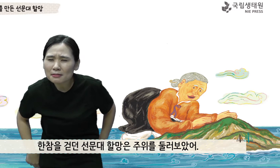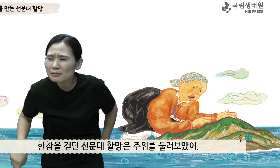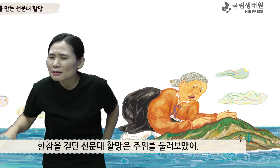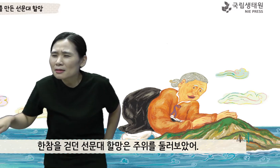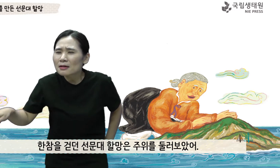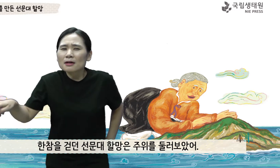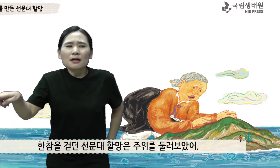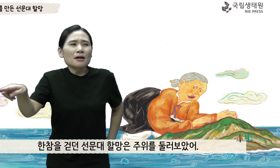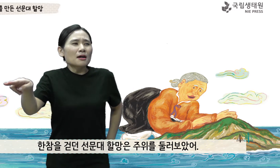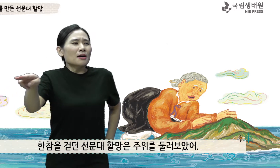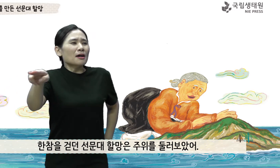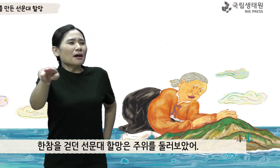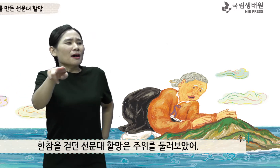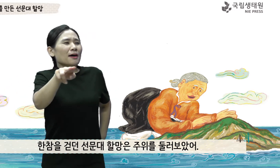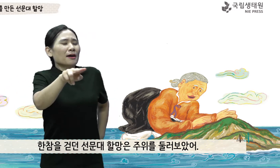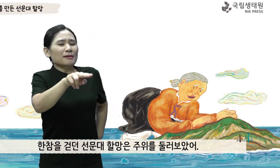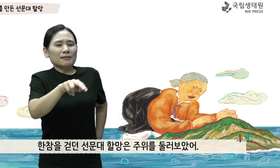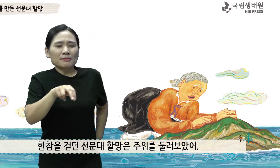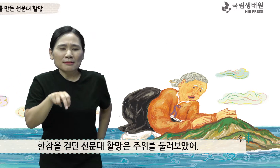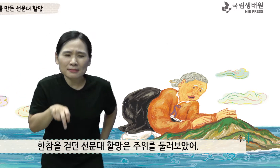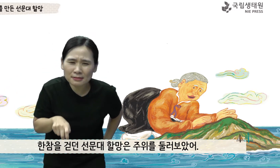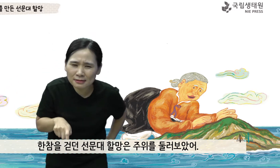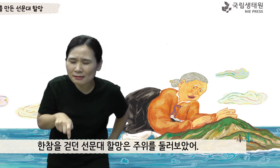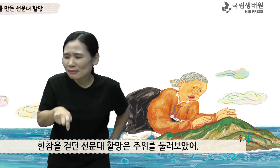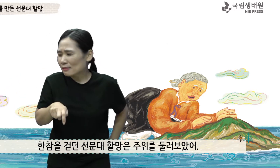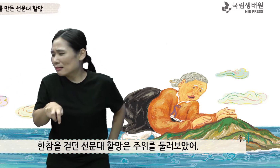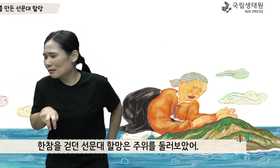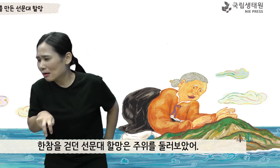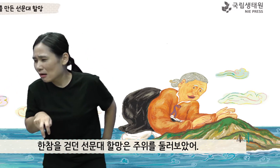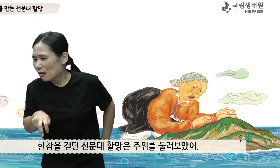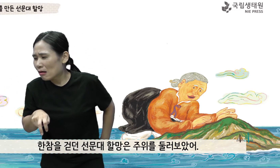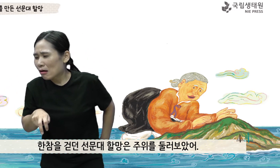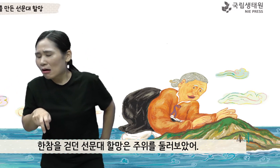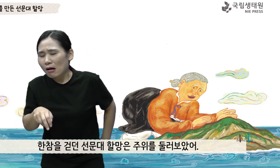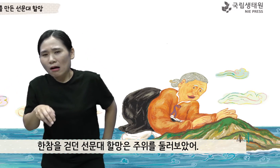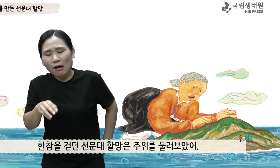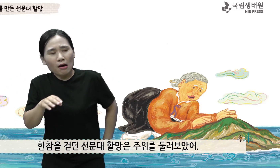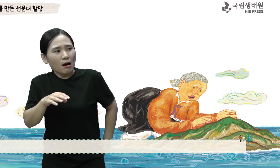한참을 걷던 섬문대 할망은 주위를 둘러보았어.